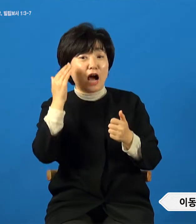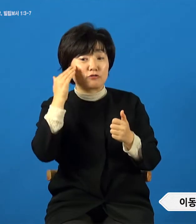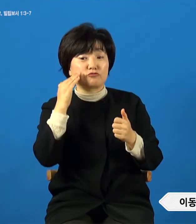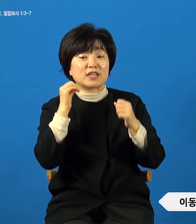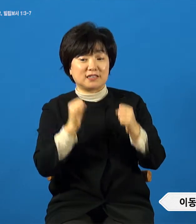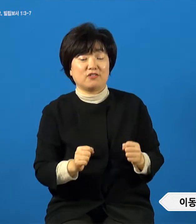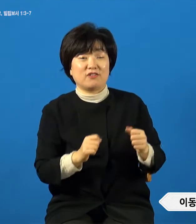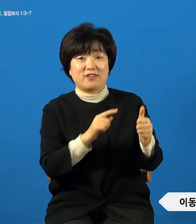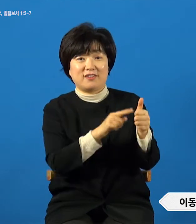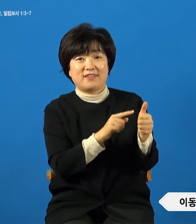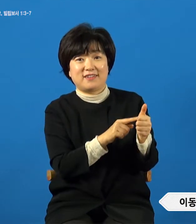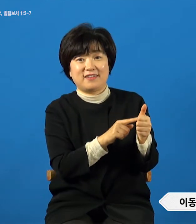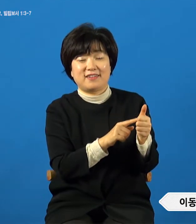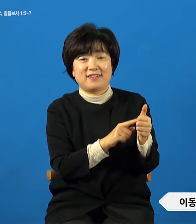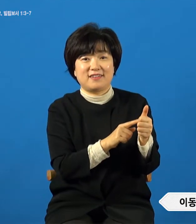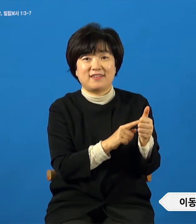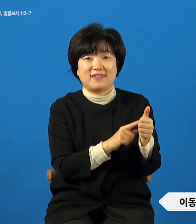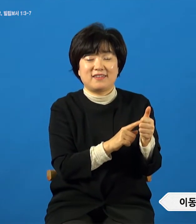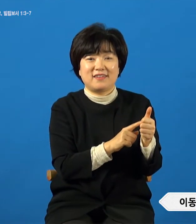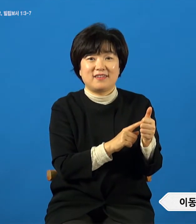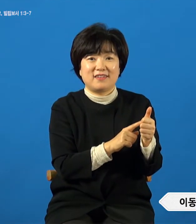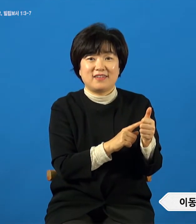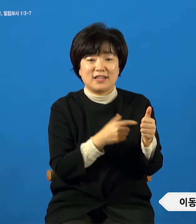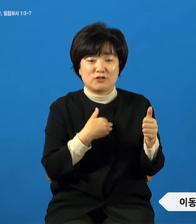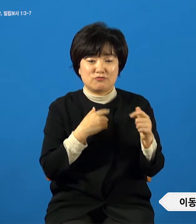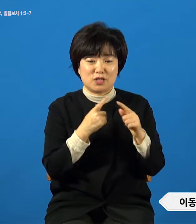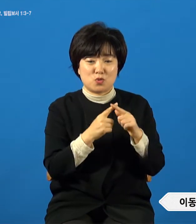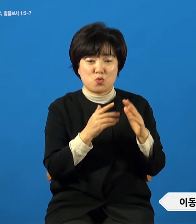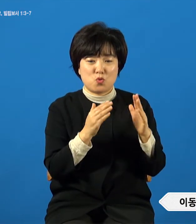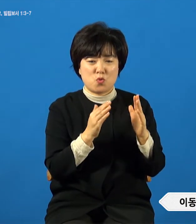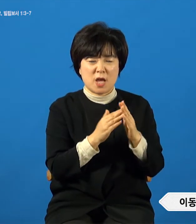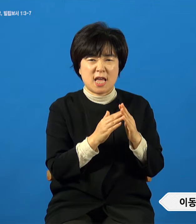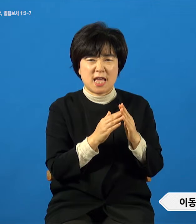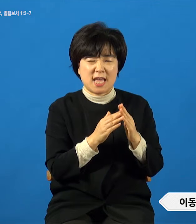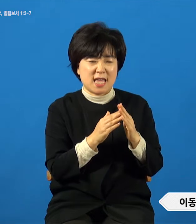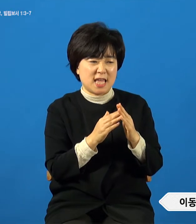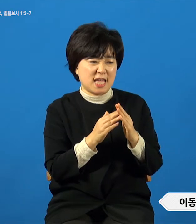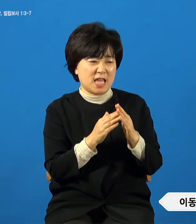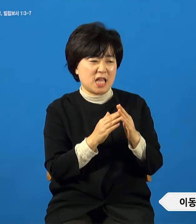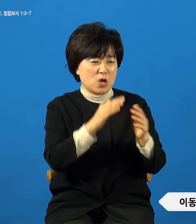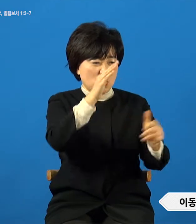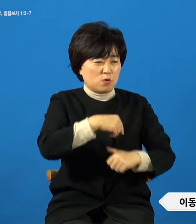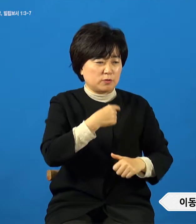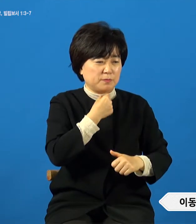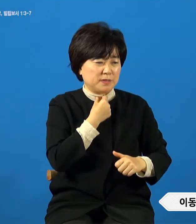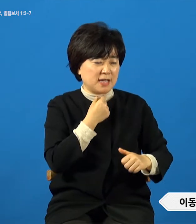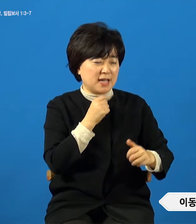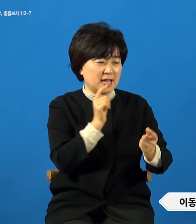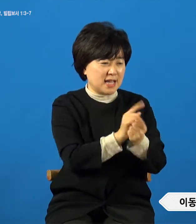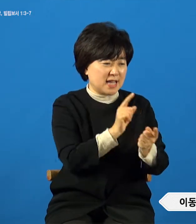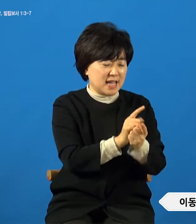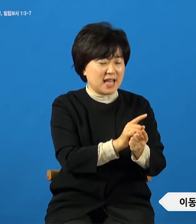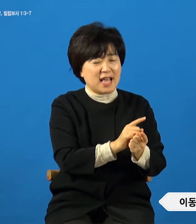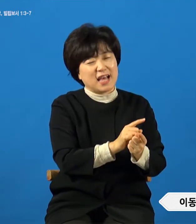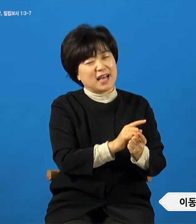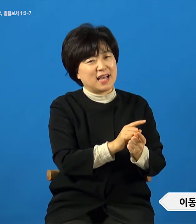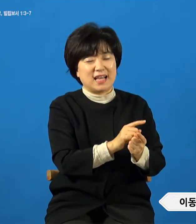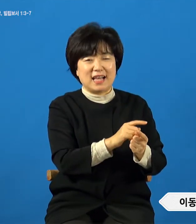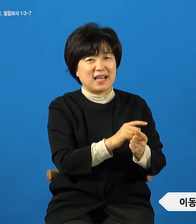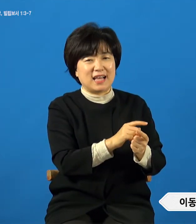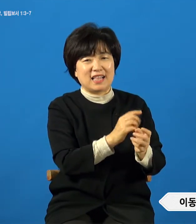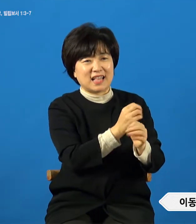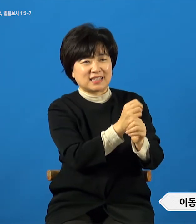있어요. 네, 우리 교회 오게 하려고 제가 접촉을 했는데 스케줄이 잘 안 됐습니다.